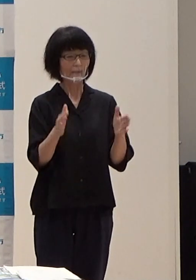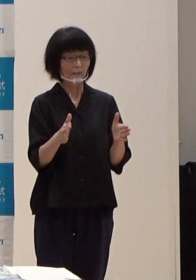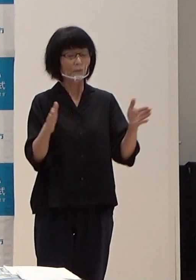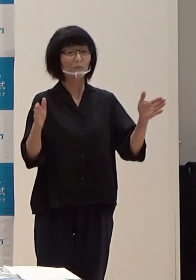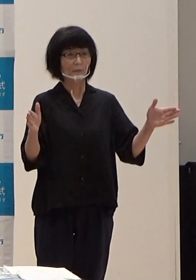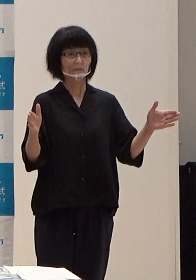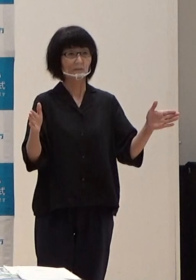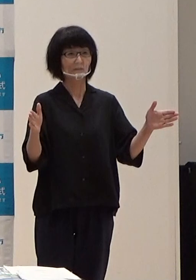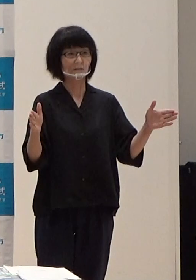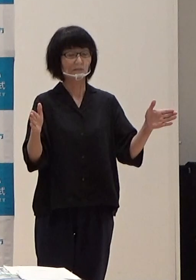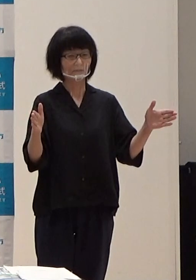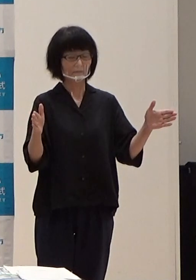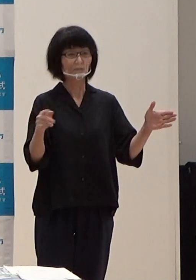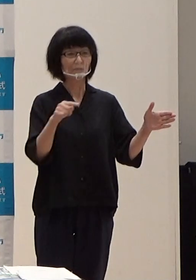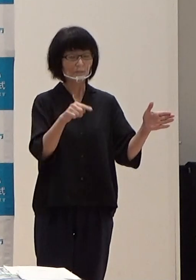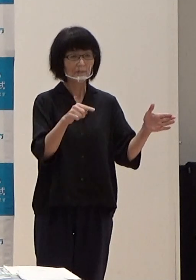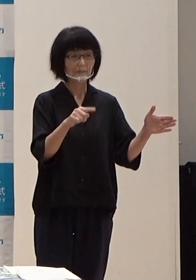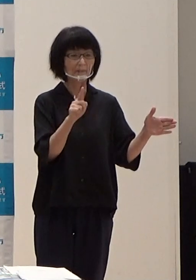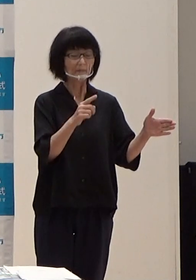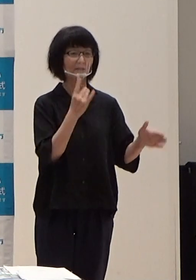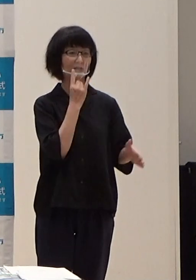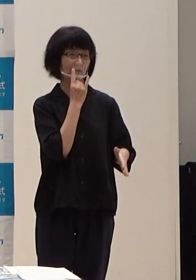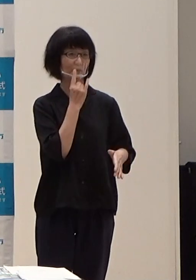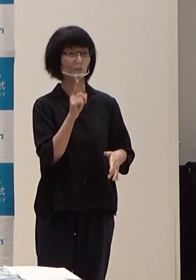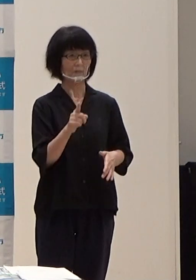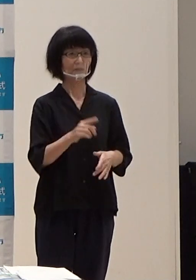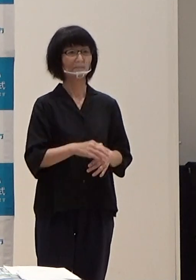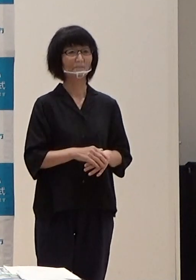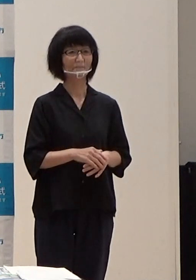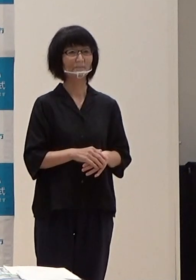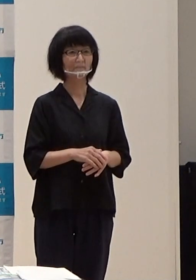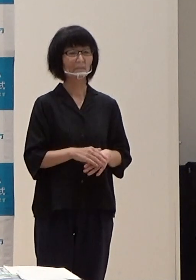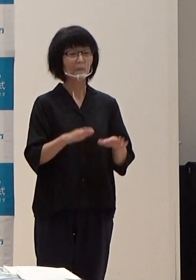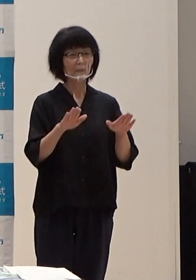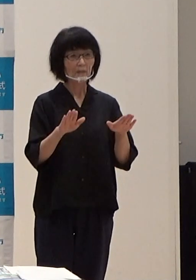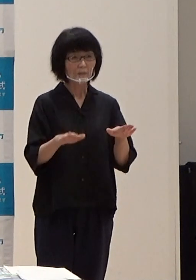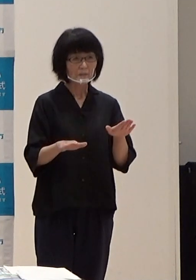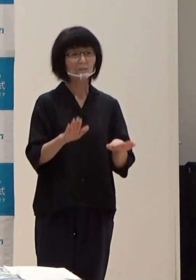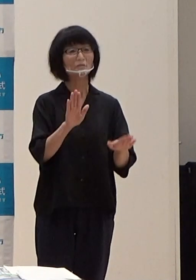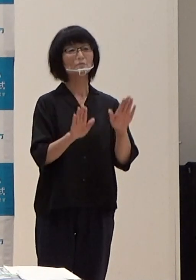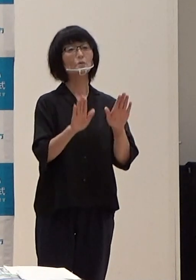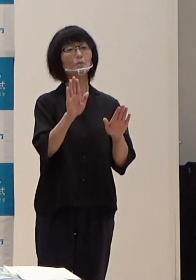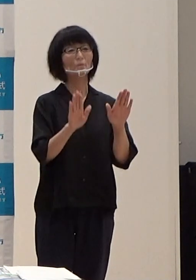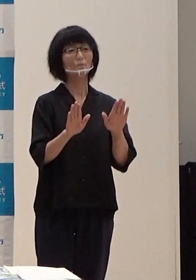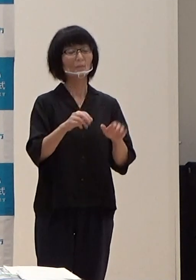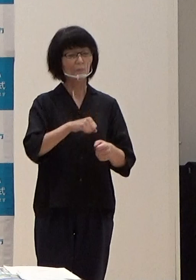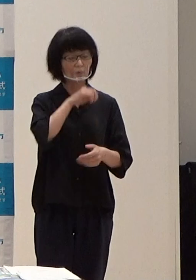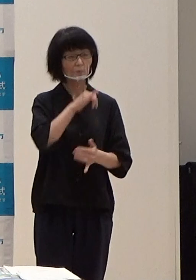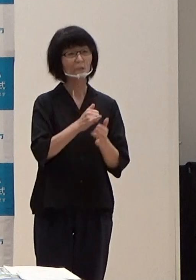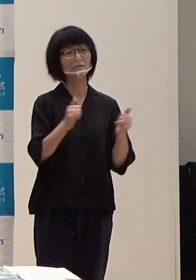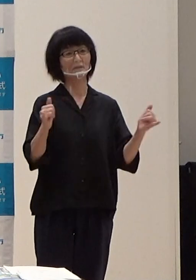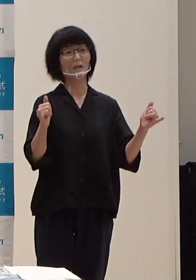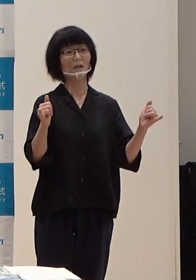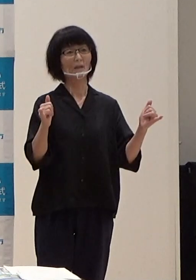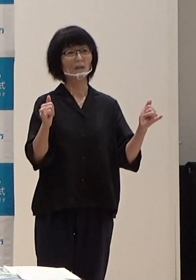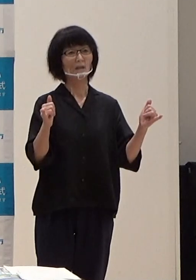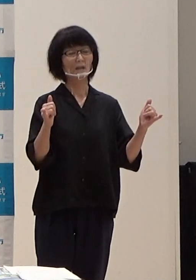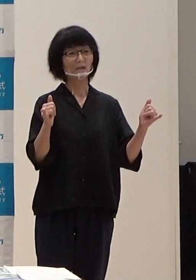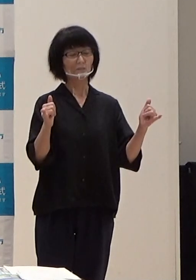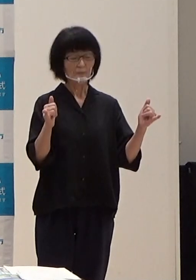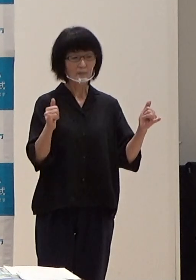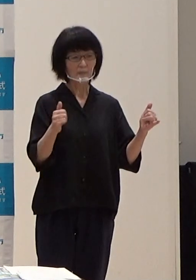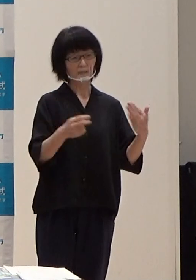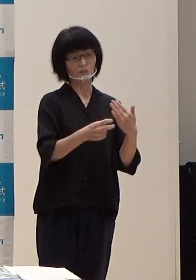ことを期待されるかというところと、あとこの現状 の高齢者施設だったり医療従事者で